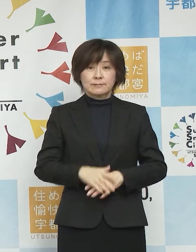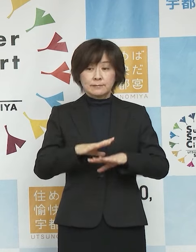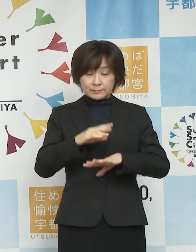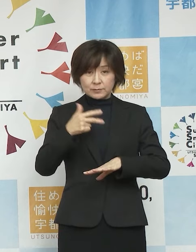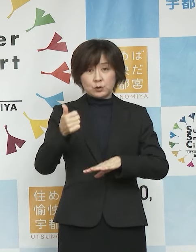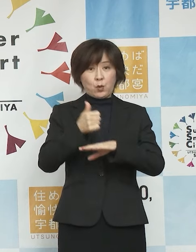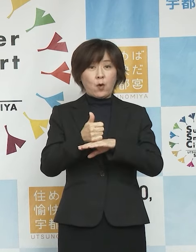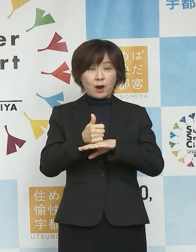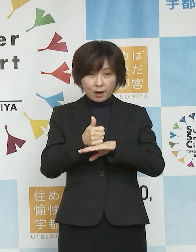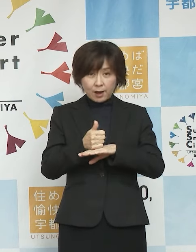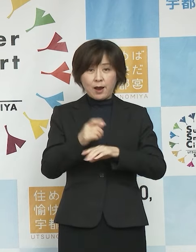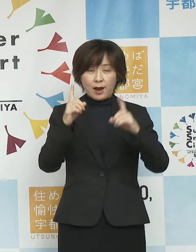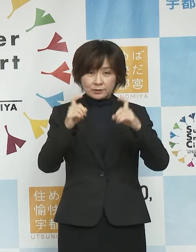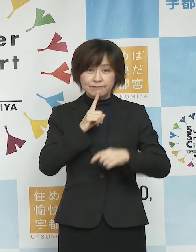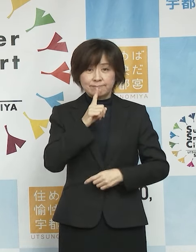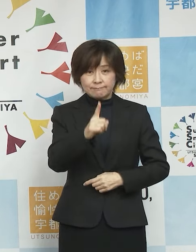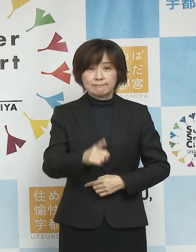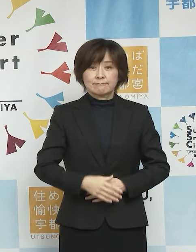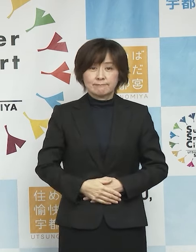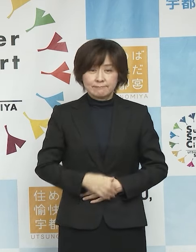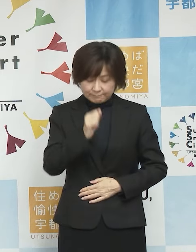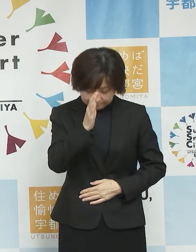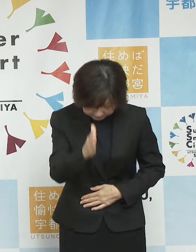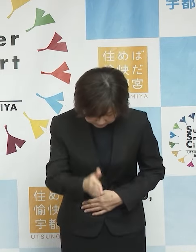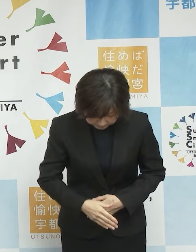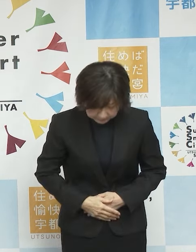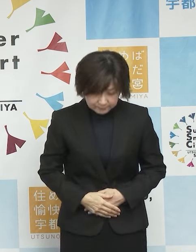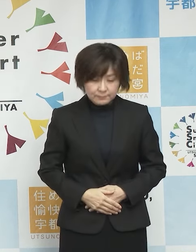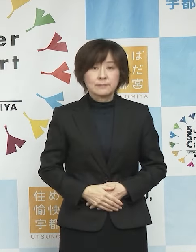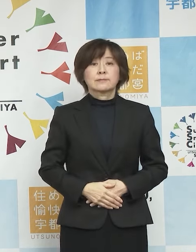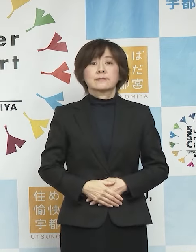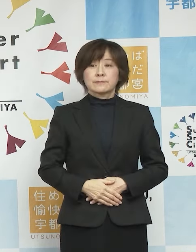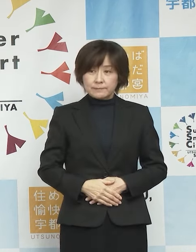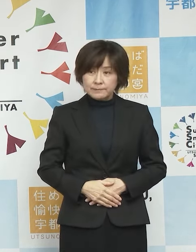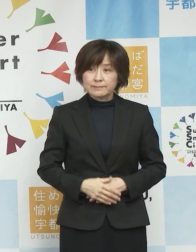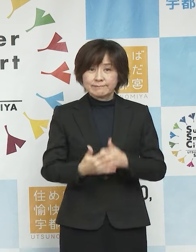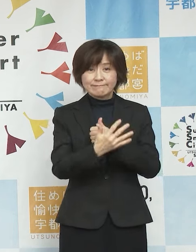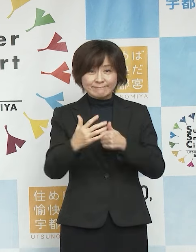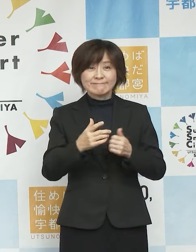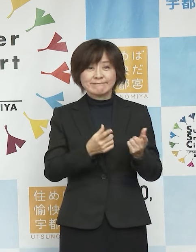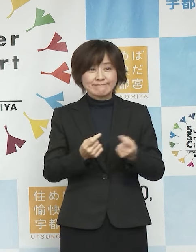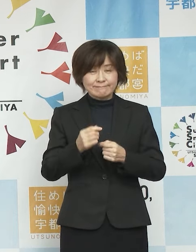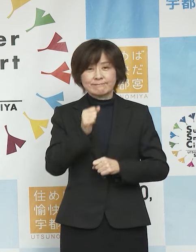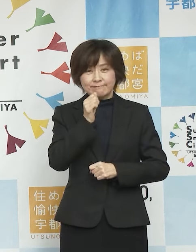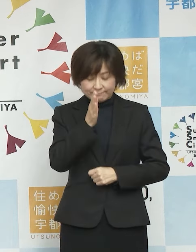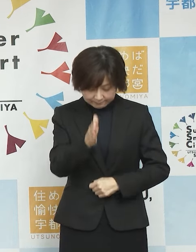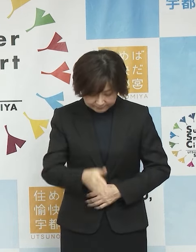佐藤市長より就任のご挨拶を申し上げます。 では皆さんよろしくお願いします。たびたびすいません、会見ばかりいただいてよろしくお願いします